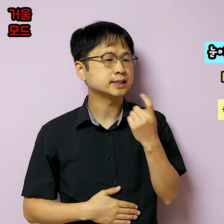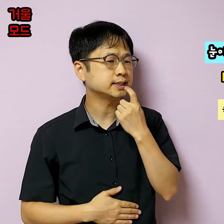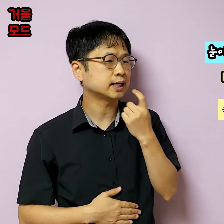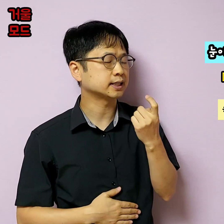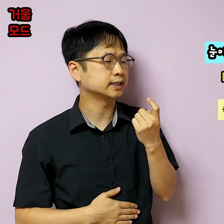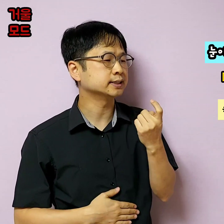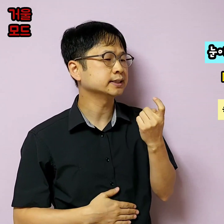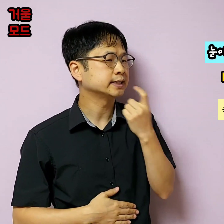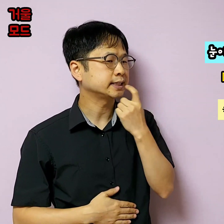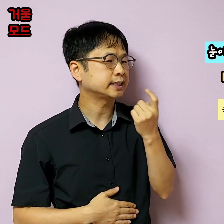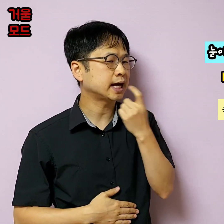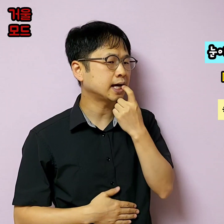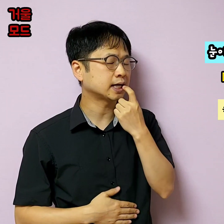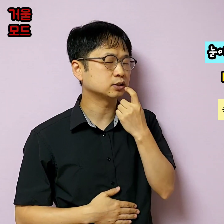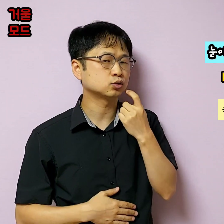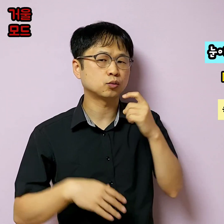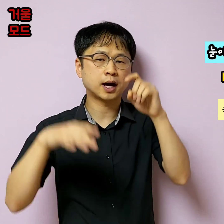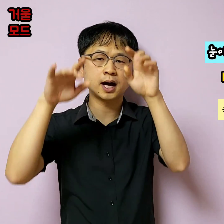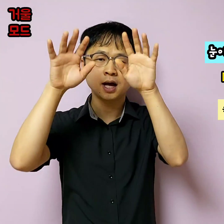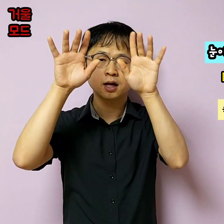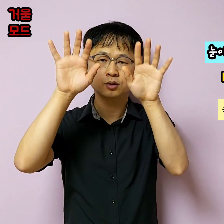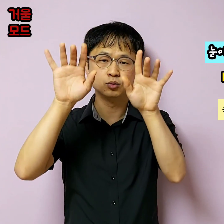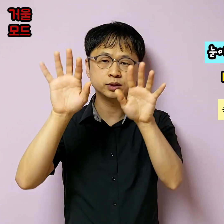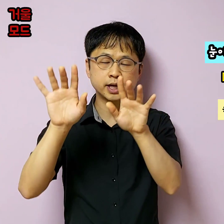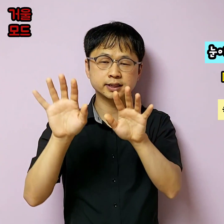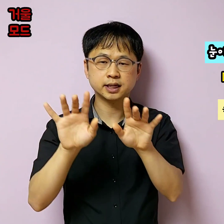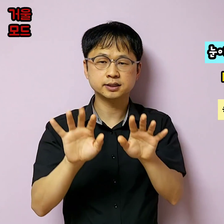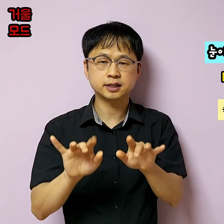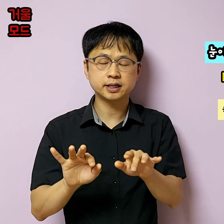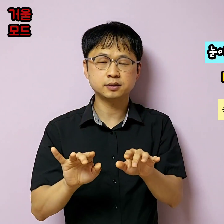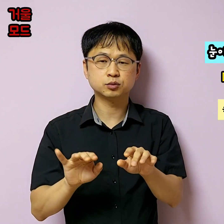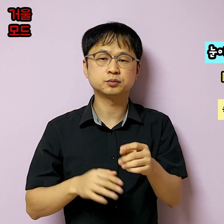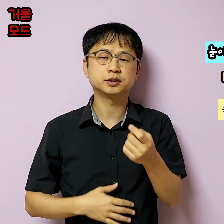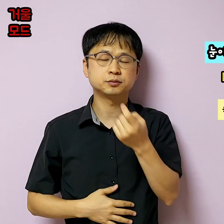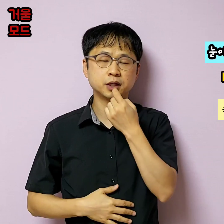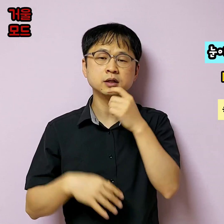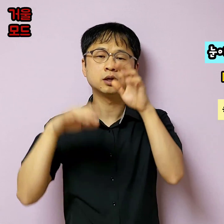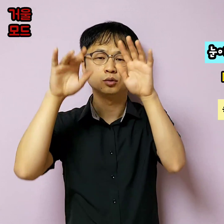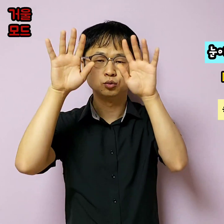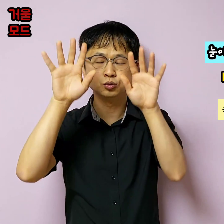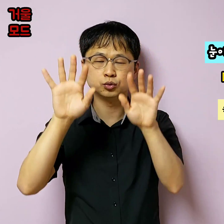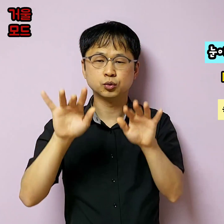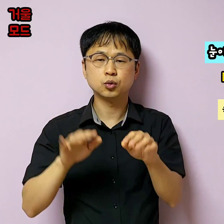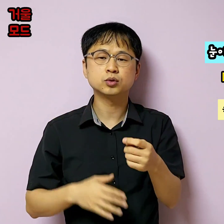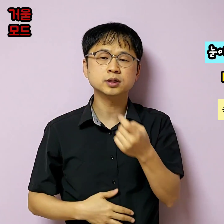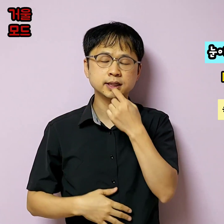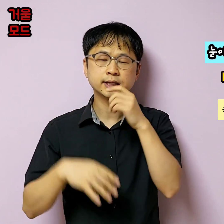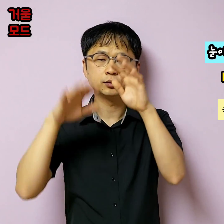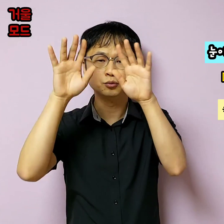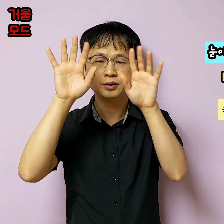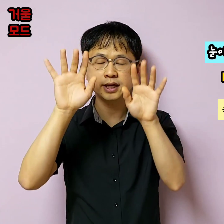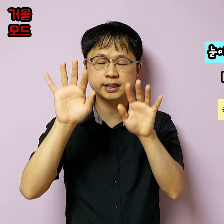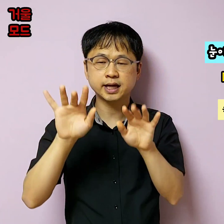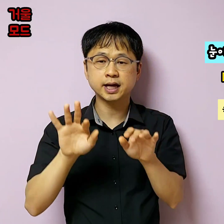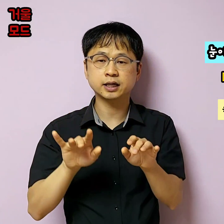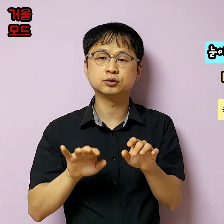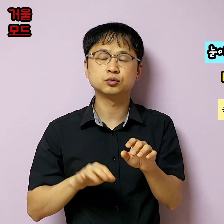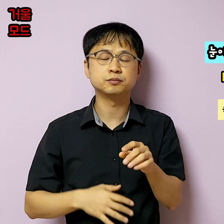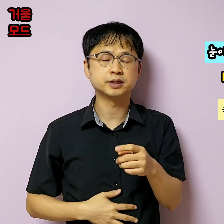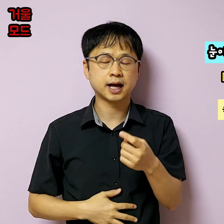이를 가리키는 희다라는 수어와 눈이 하늘 내리는 모습을 해주시면 눈 혹은 눈 내리다 라는